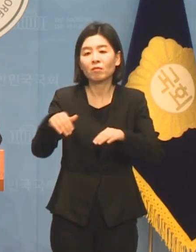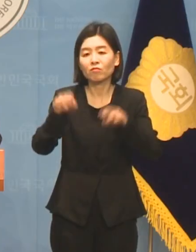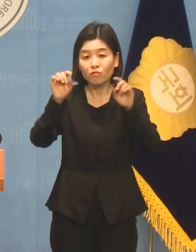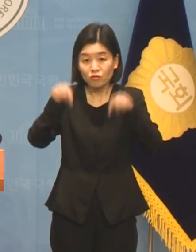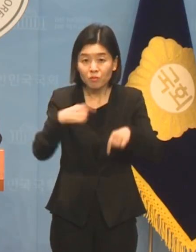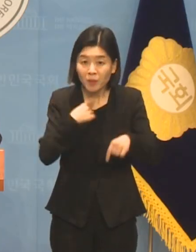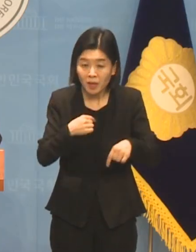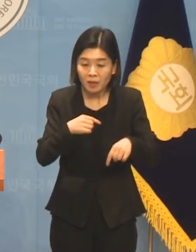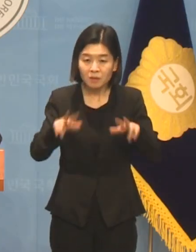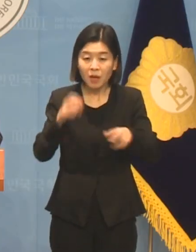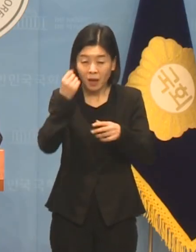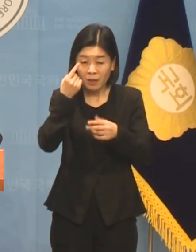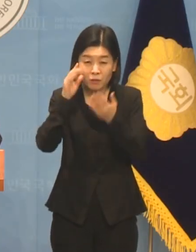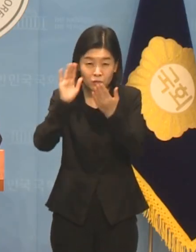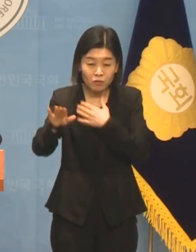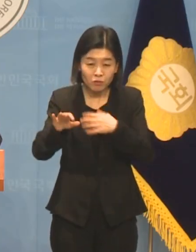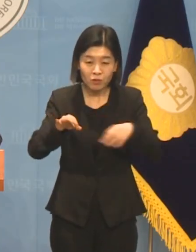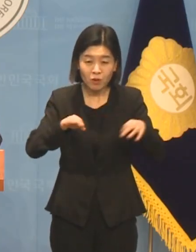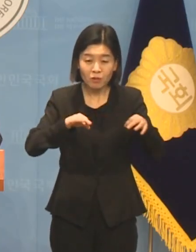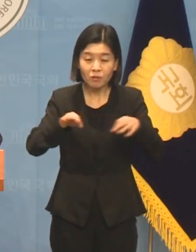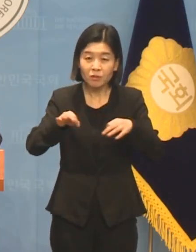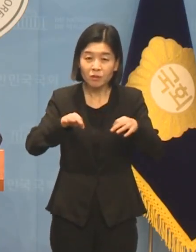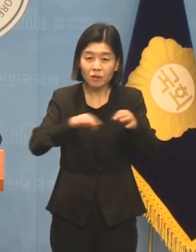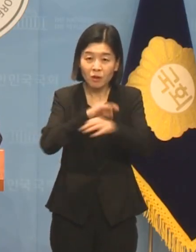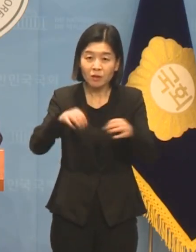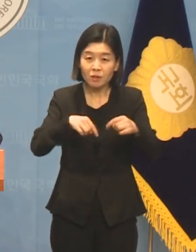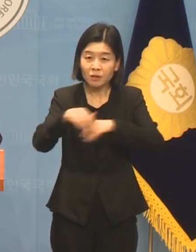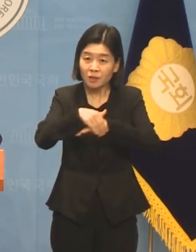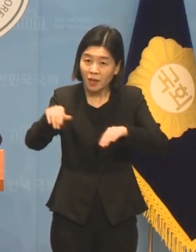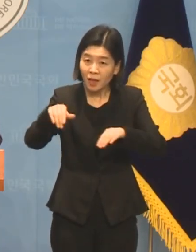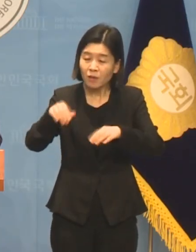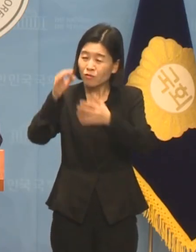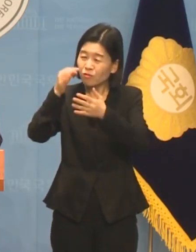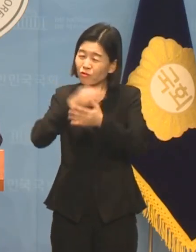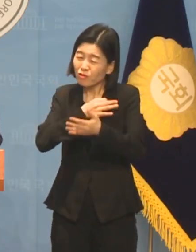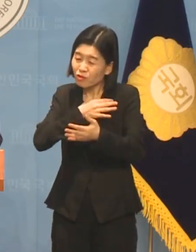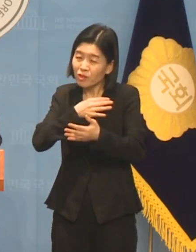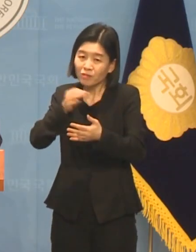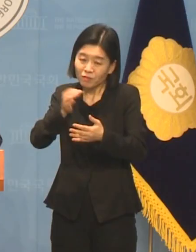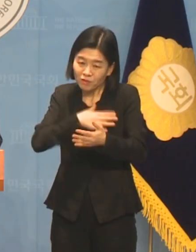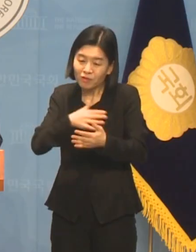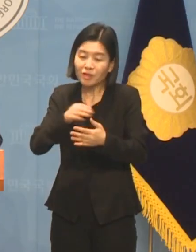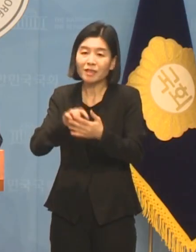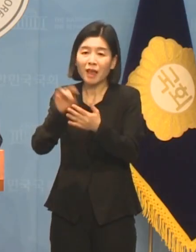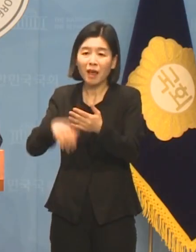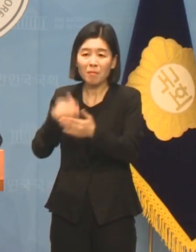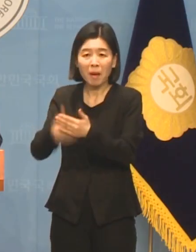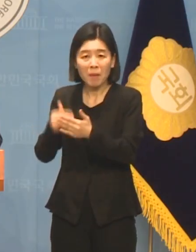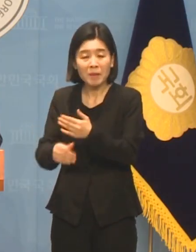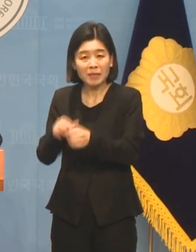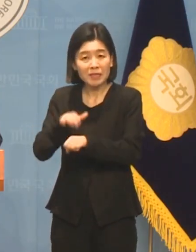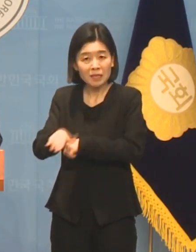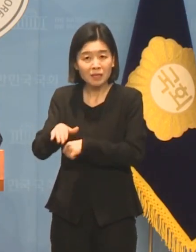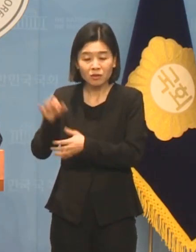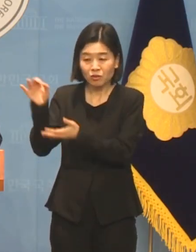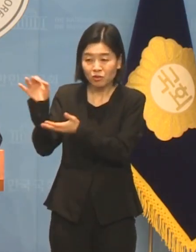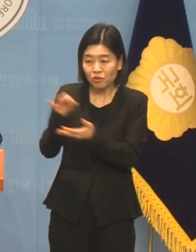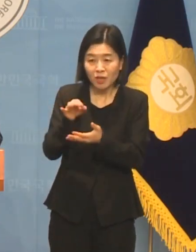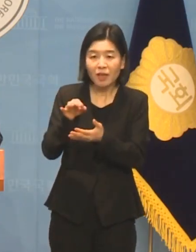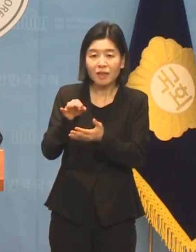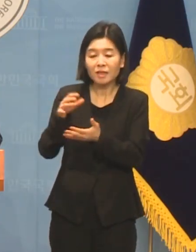내놓은 경제정책이 겨우 부자 감세를 위한 유산취득세 전환입니까? 유산취득세 도입이 지금